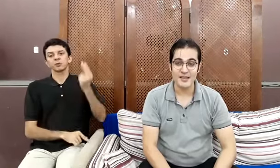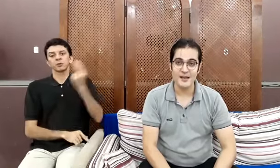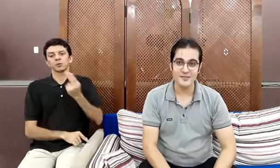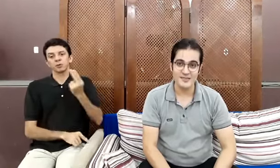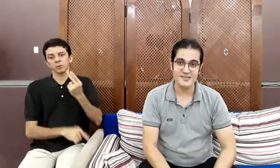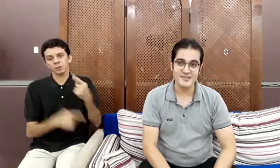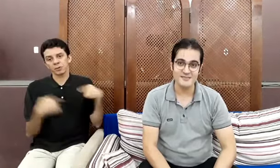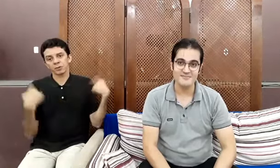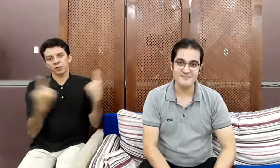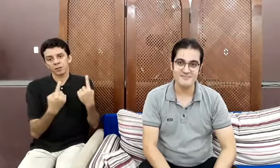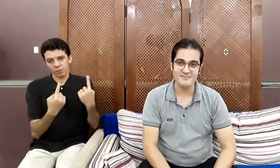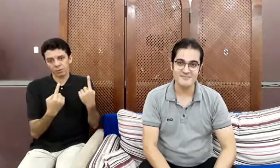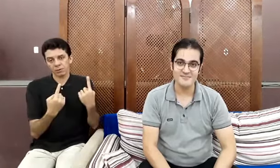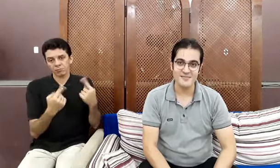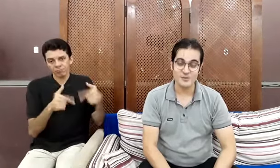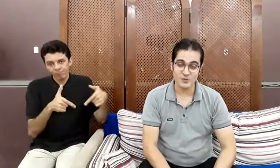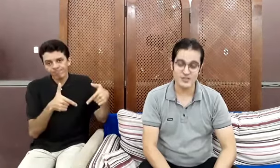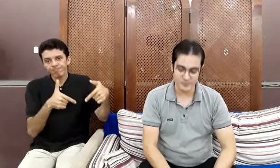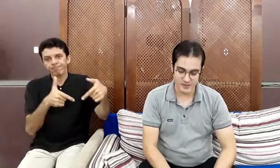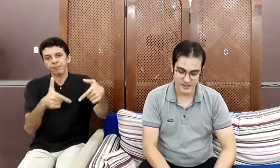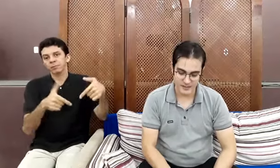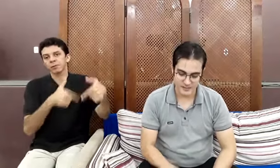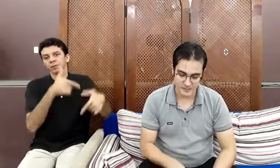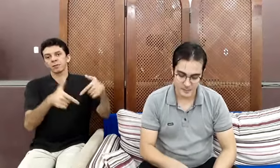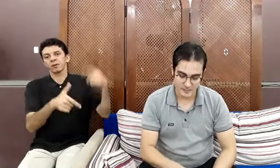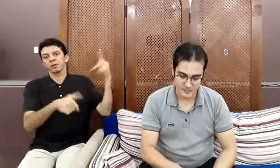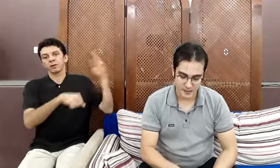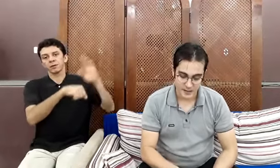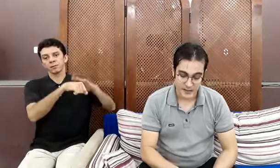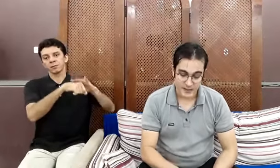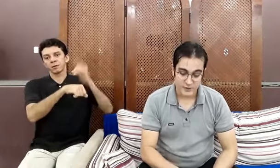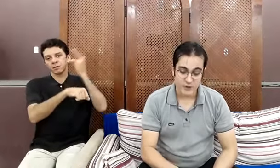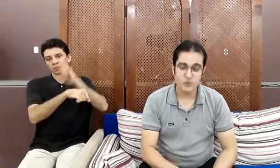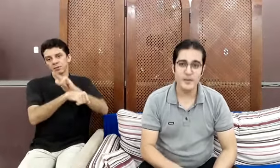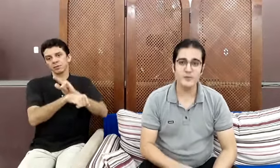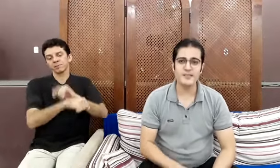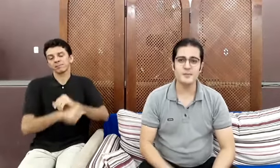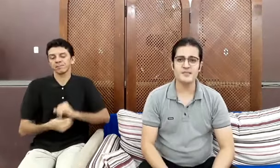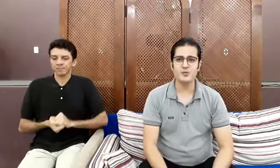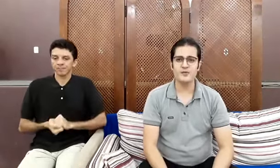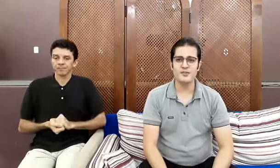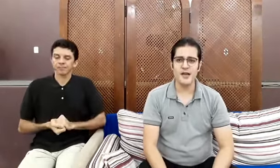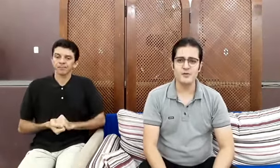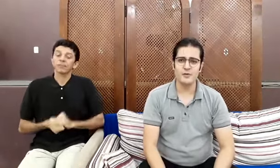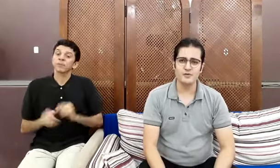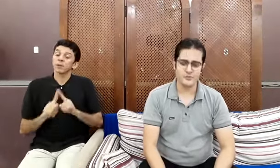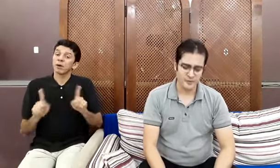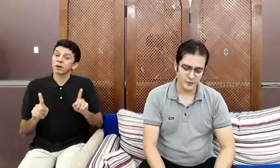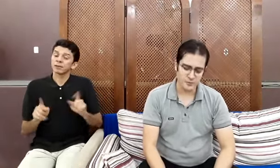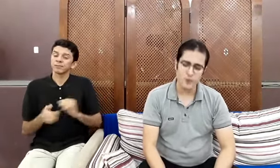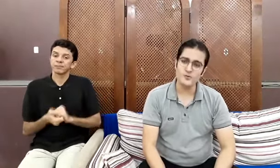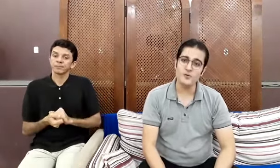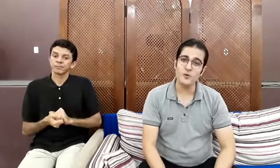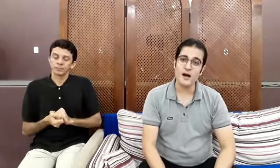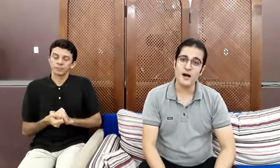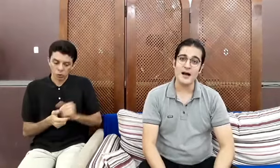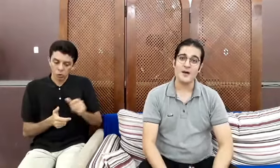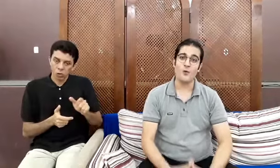obra dele avance. Isso nós temos certeza. Só que no meio da expansão do Evangelho, irmãos, vem os